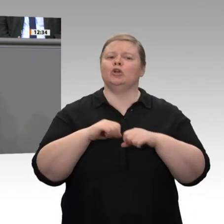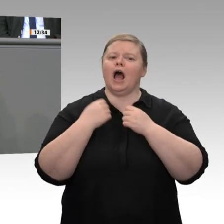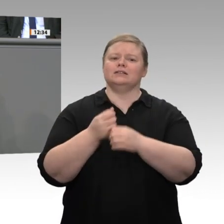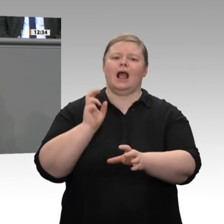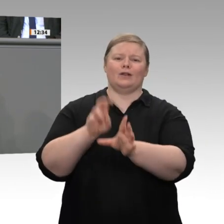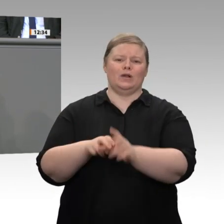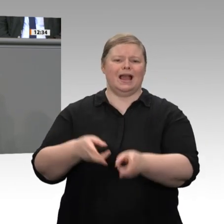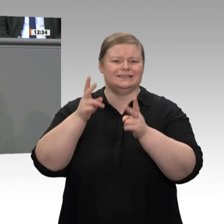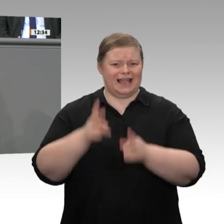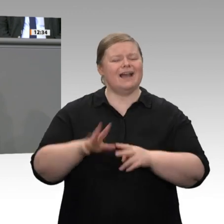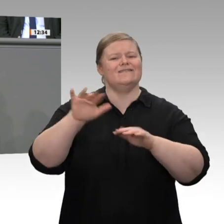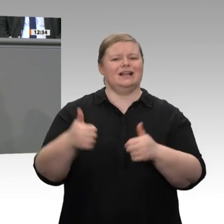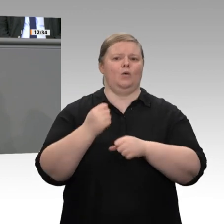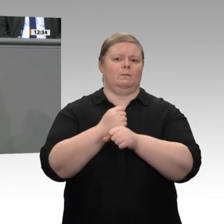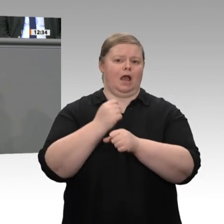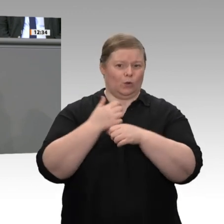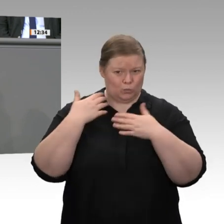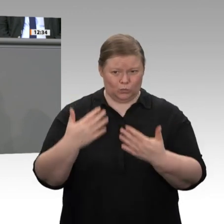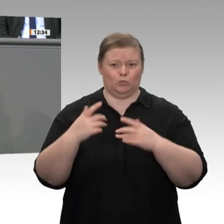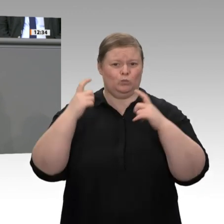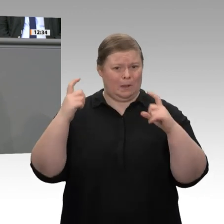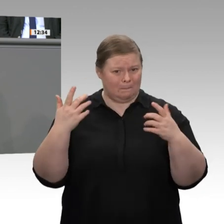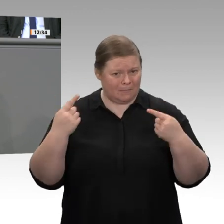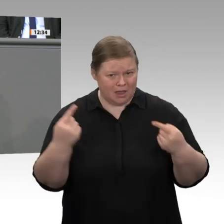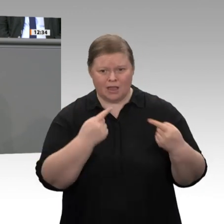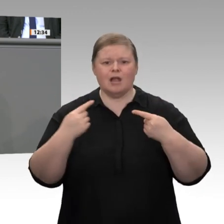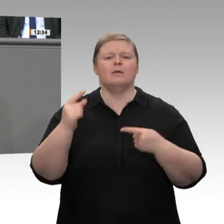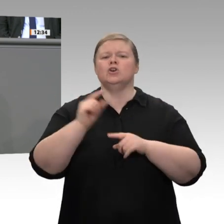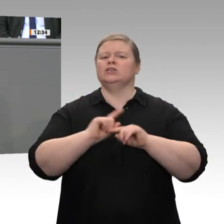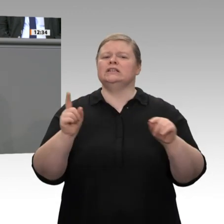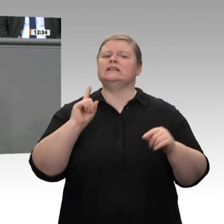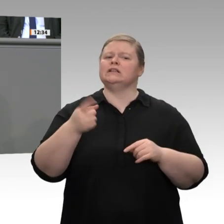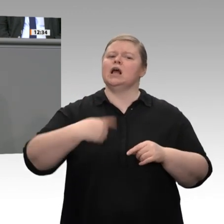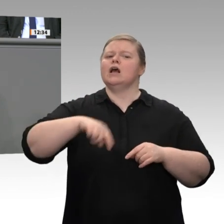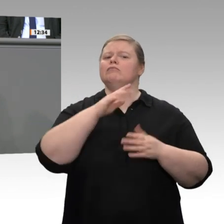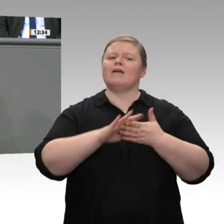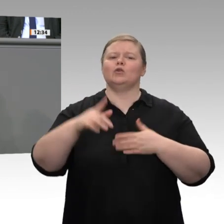Antwort auf NS-Unrecht, sondern es ist eine praktische Maßnahme